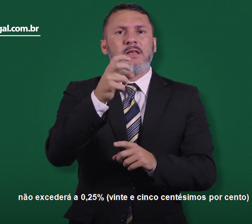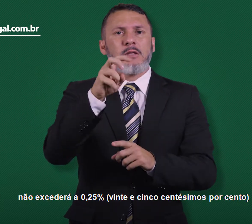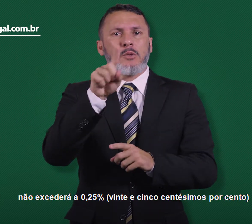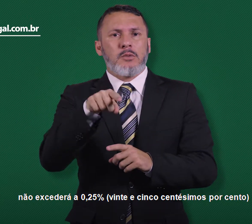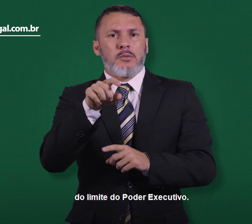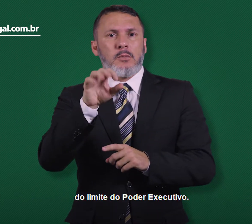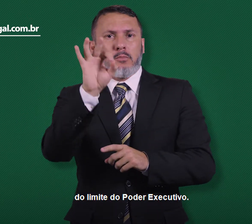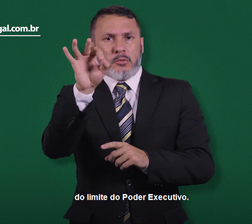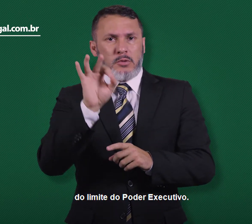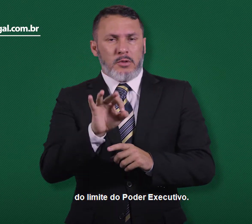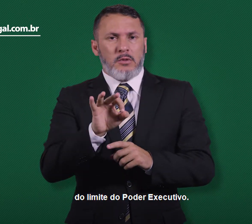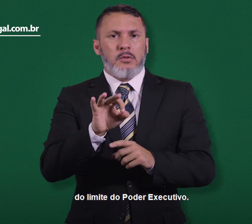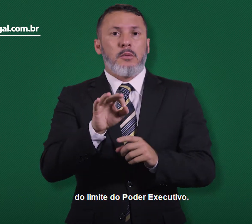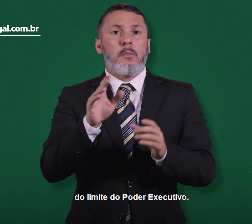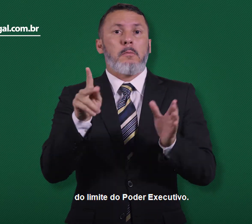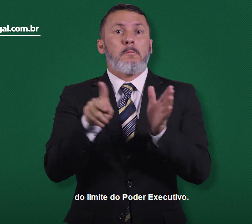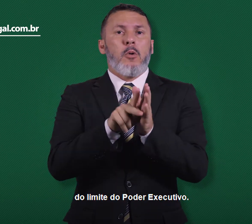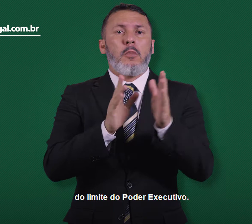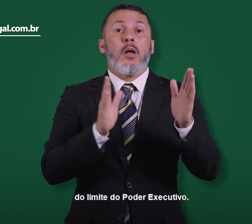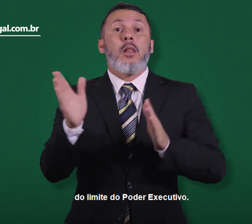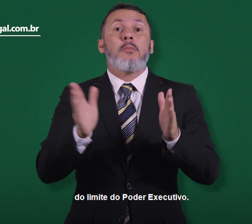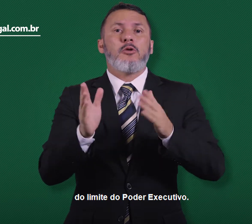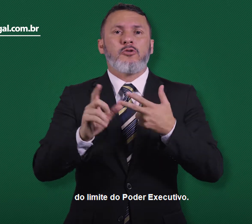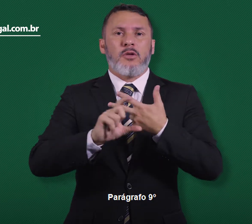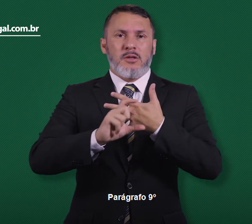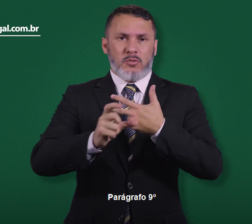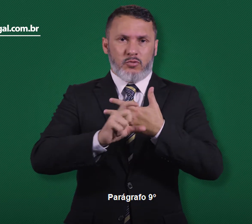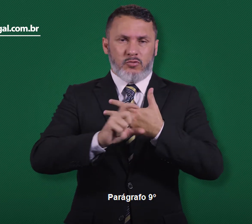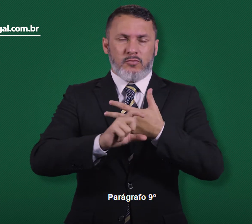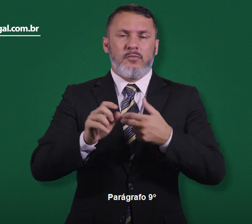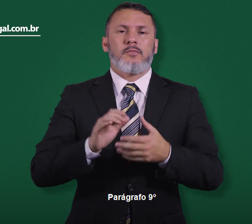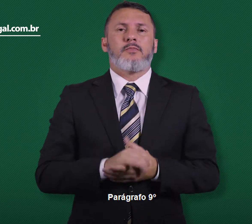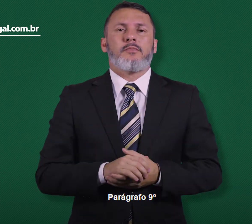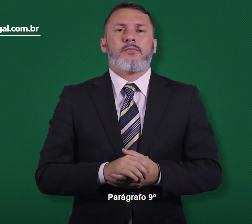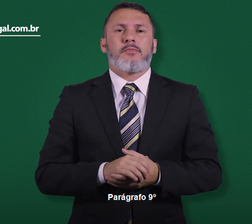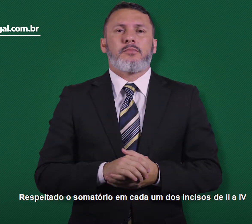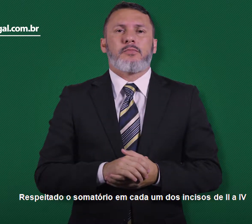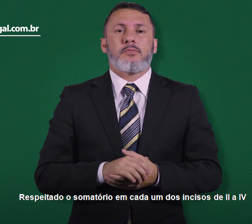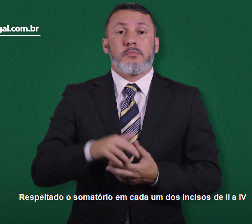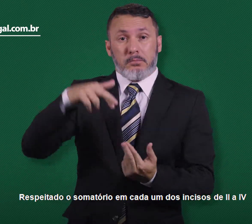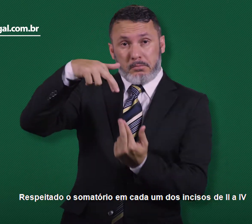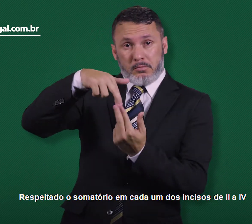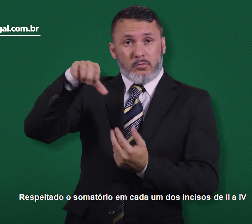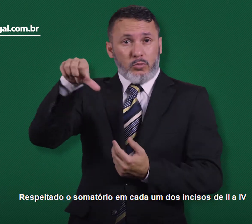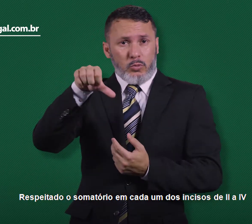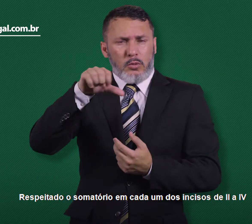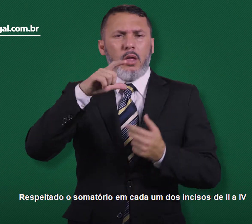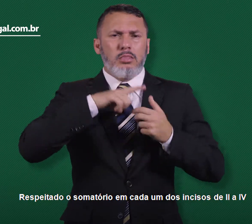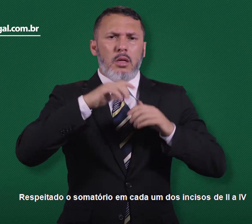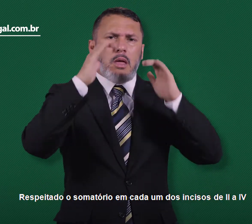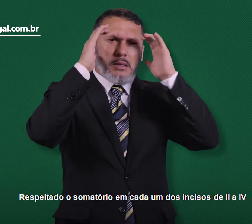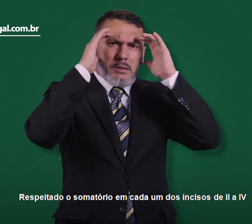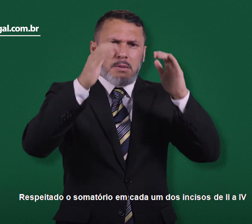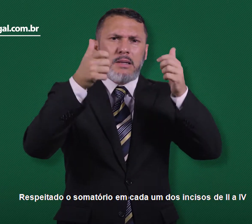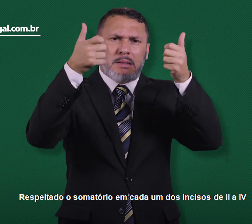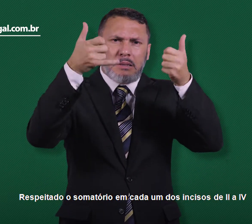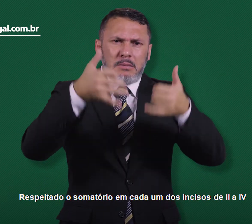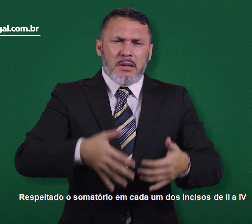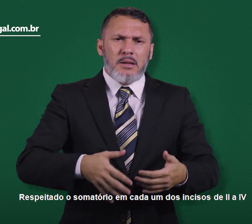25% do limite do Poder Executivo. Parágrafo 9º. Respeitado o somatório em cada um dos incisos de 2 a